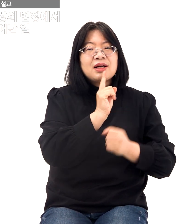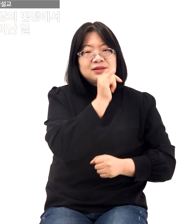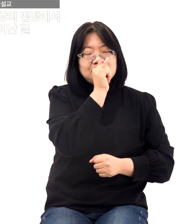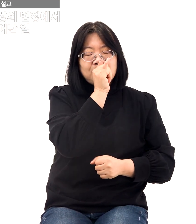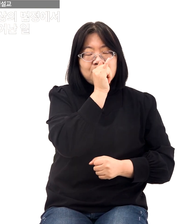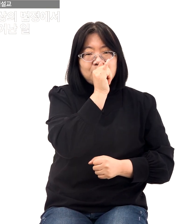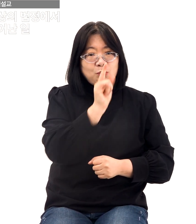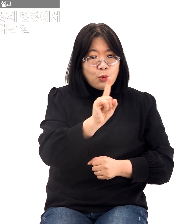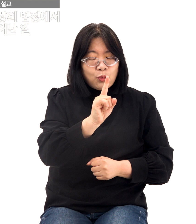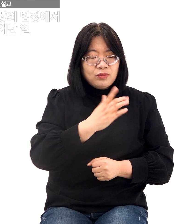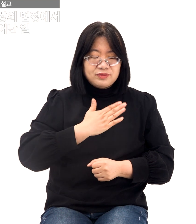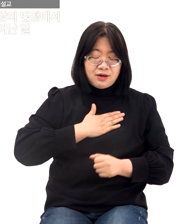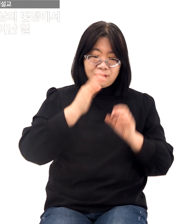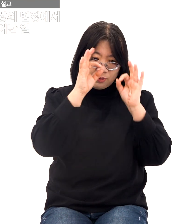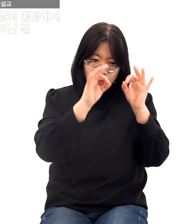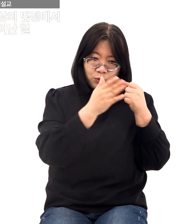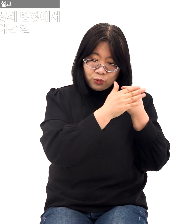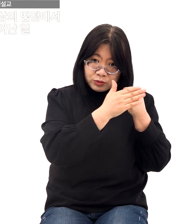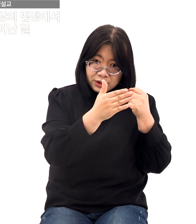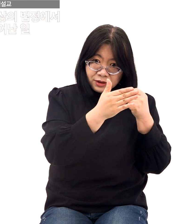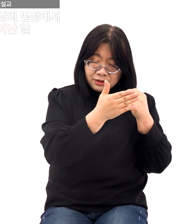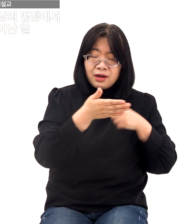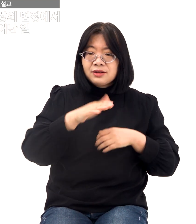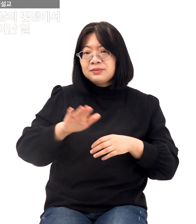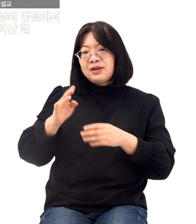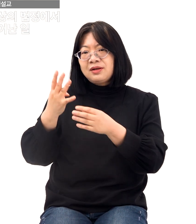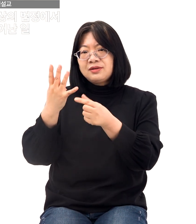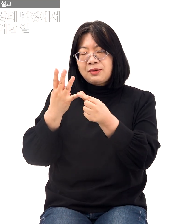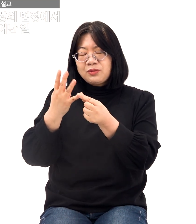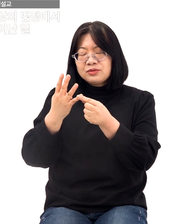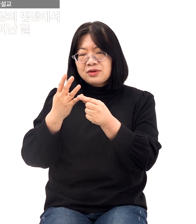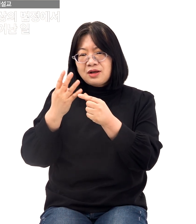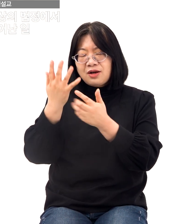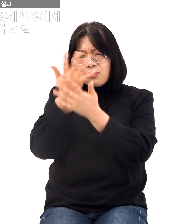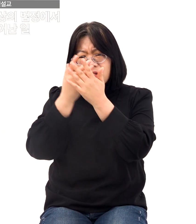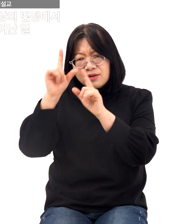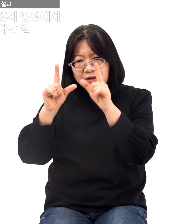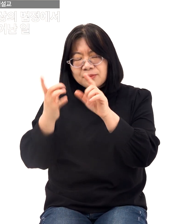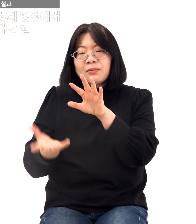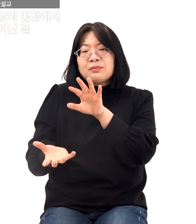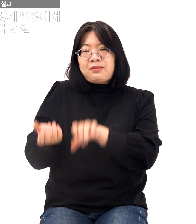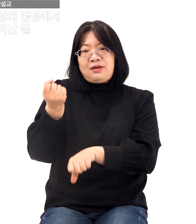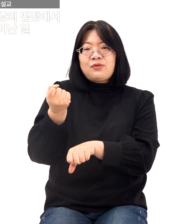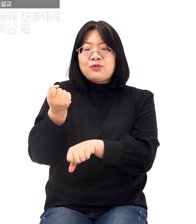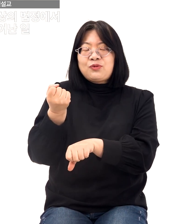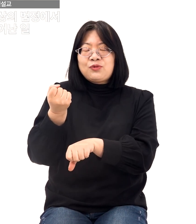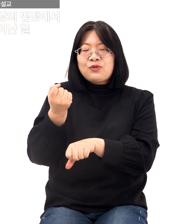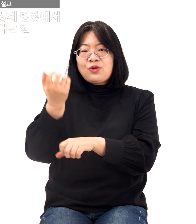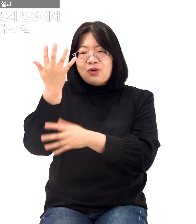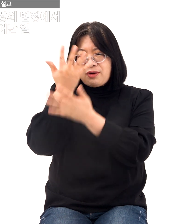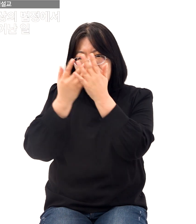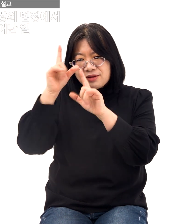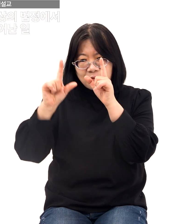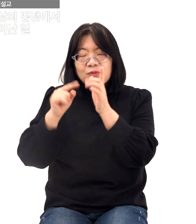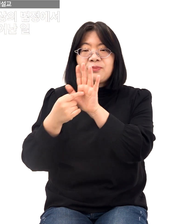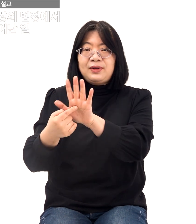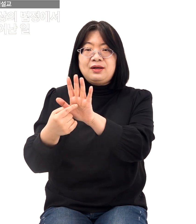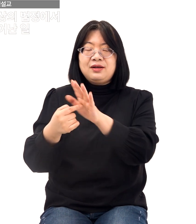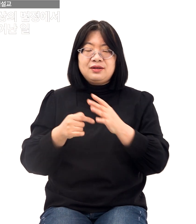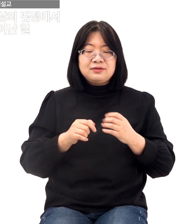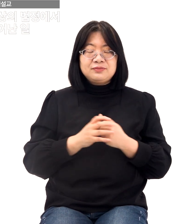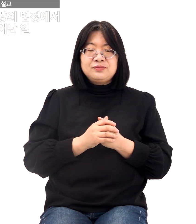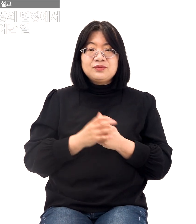있었는데 도입부가 없어요. 바로 들어갑니다. 환상 속으로. 또 세 번째